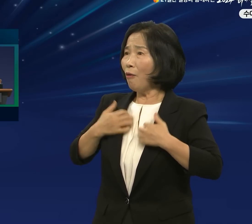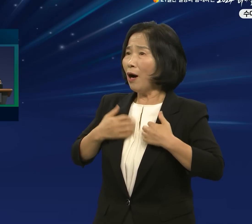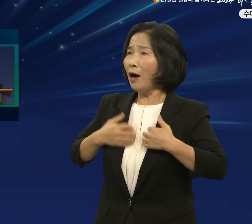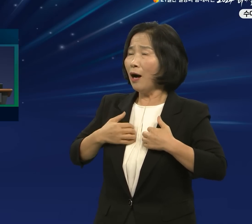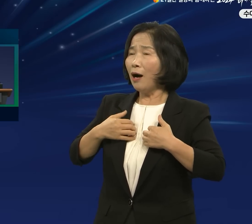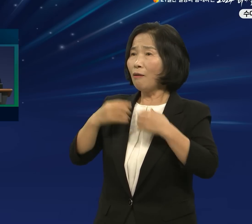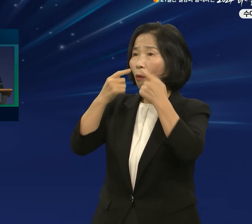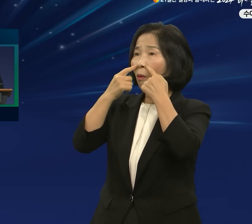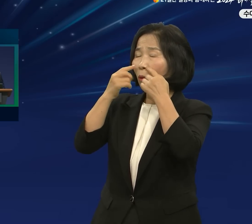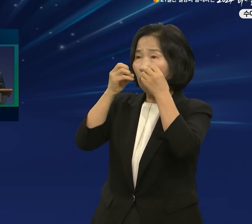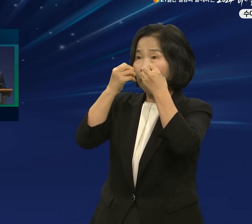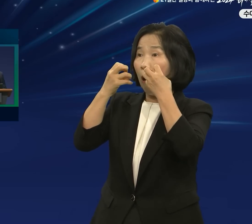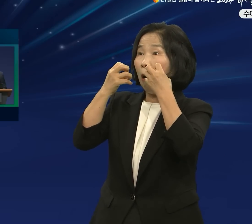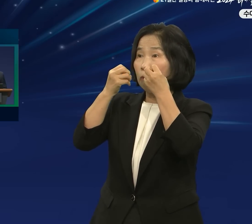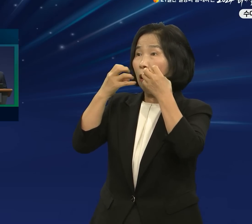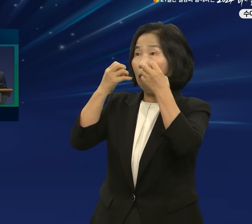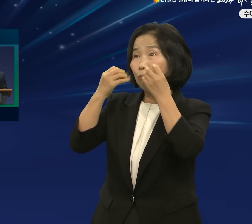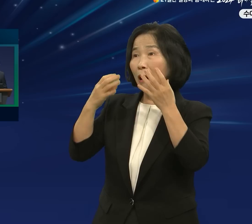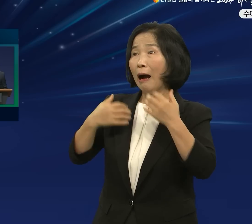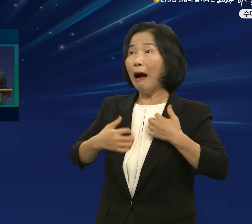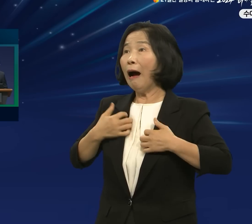코평수를 벌렁벌렁거리고